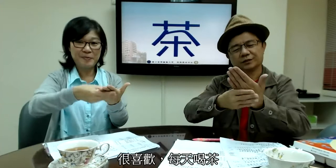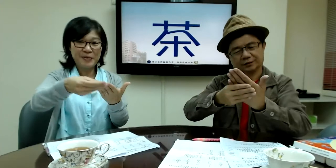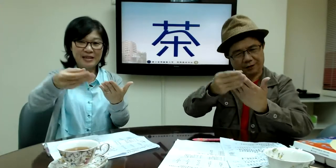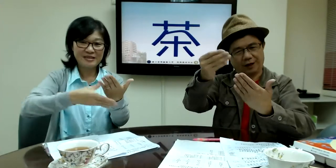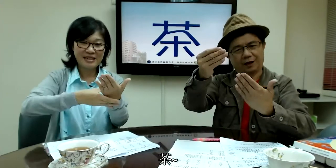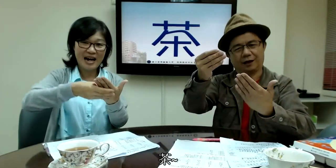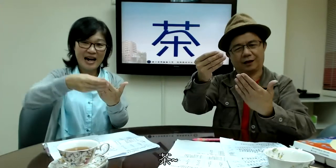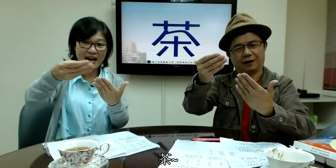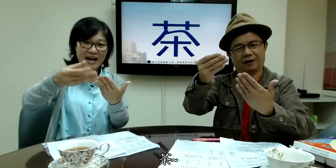茶，